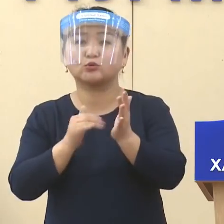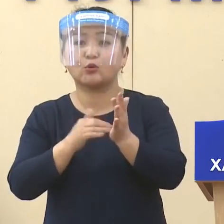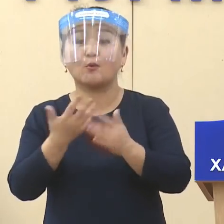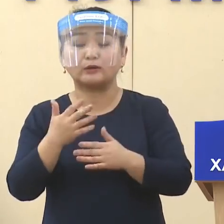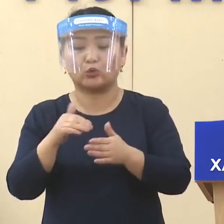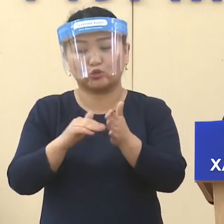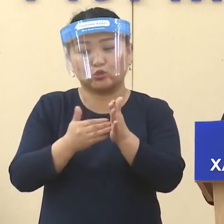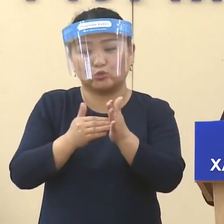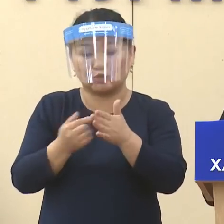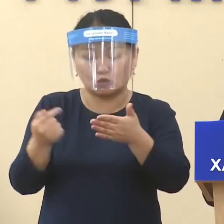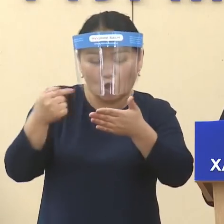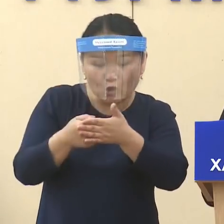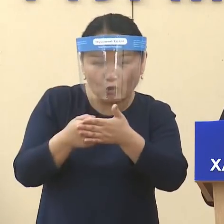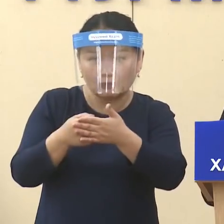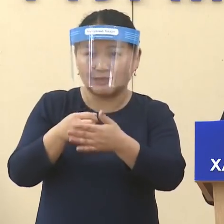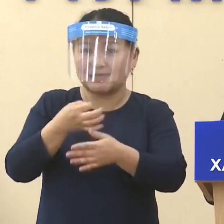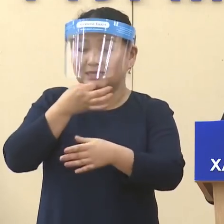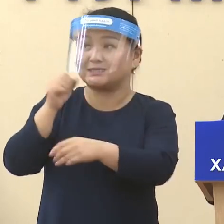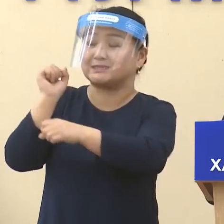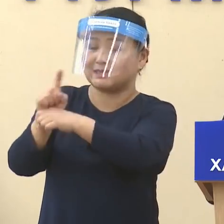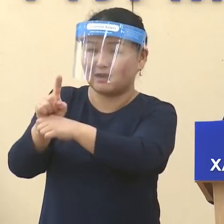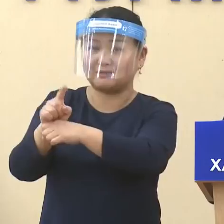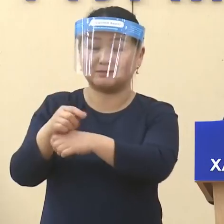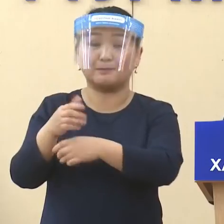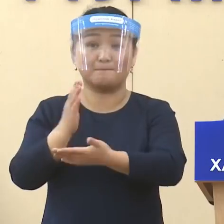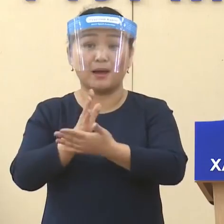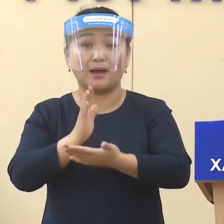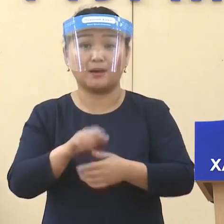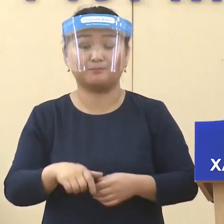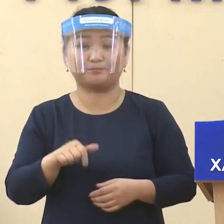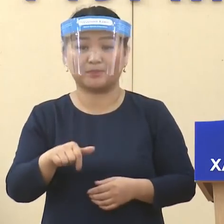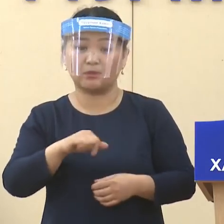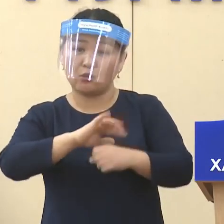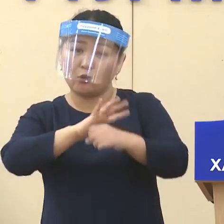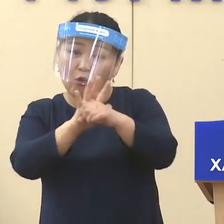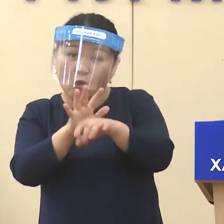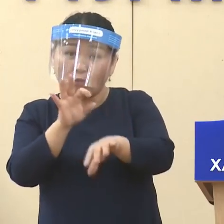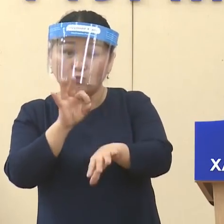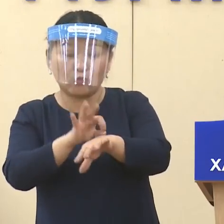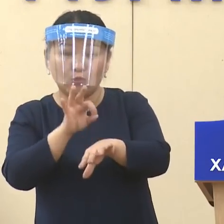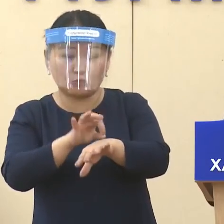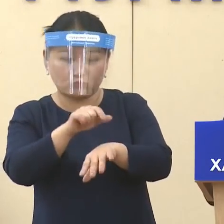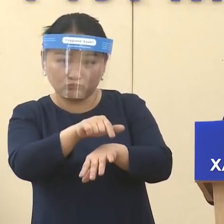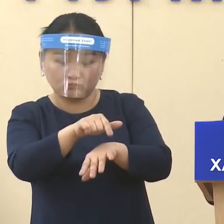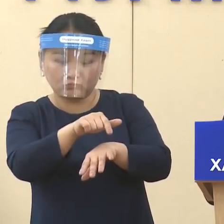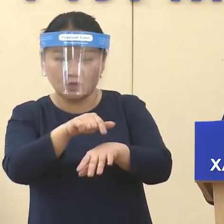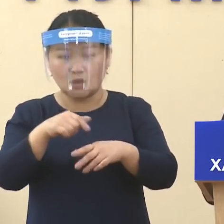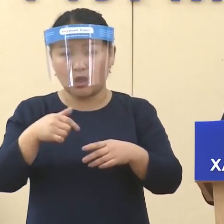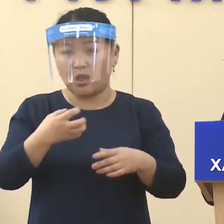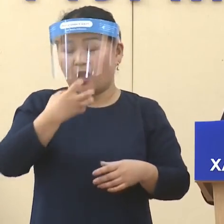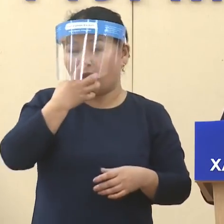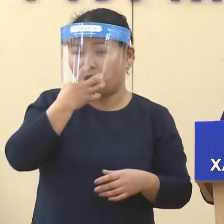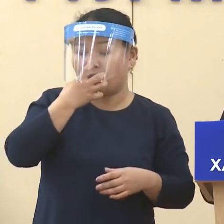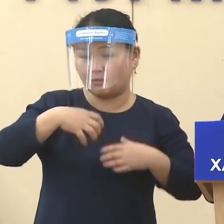бол олцсон сайн хийж байна. А тэгээд энэ коронавируст үйлчлэх амьсгалын аппарат бусад тоног